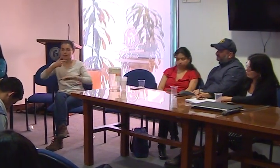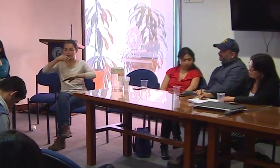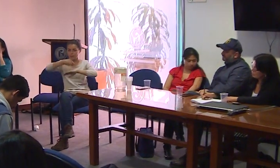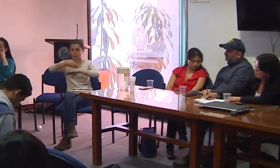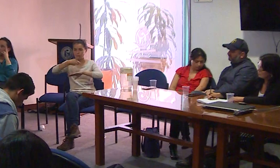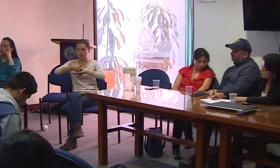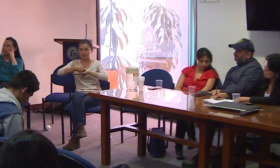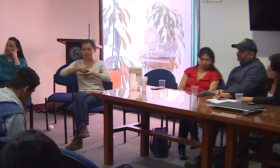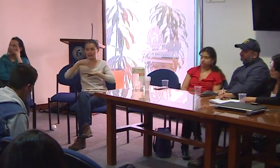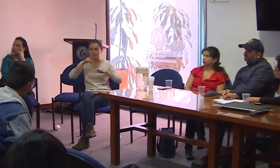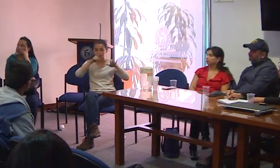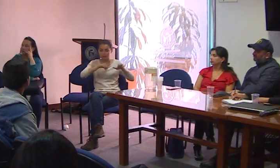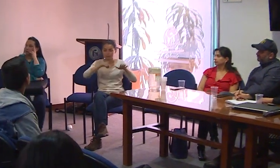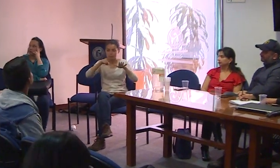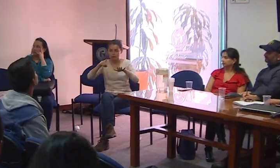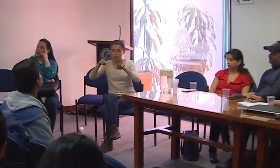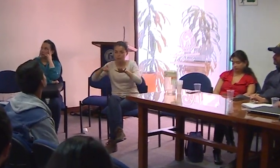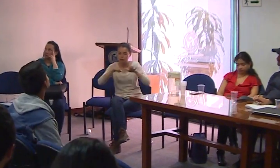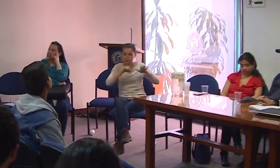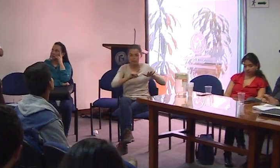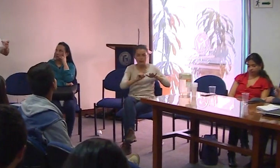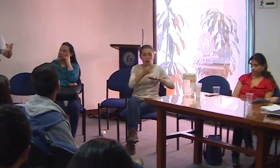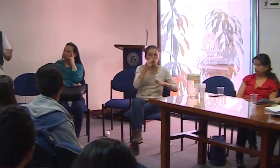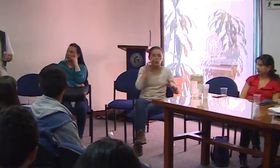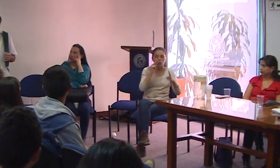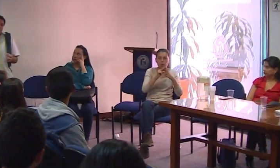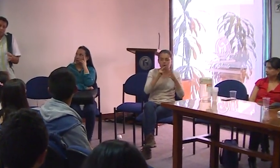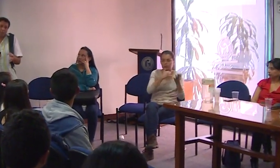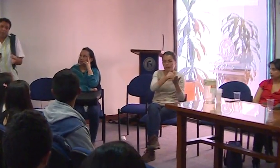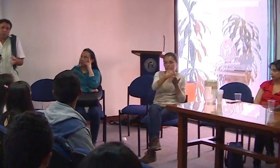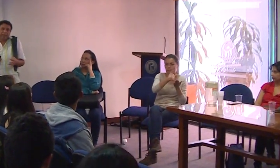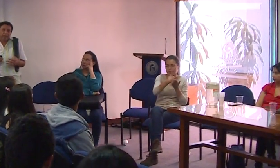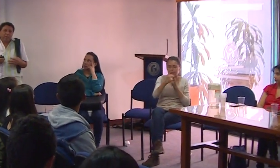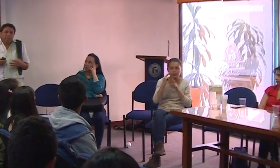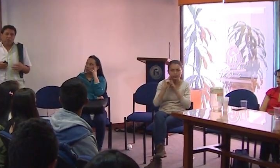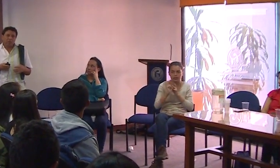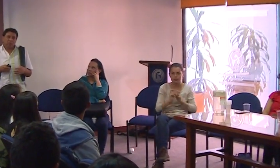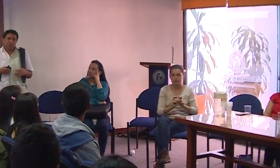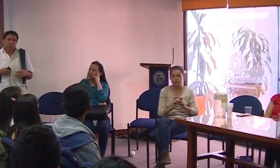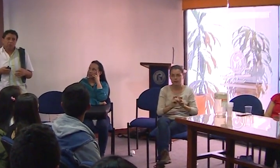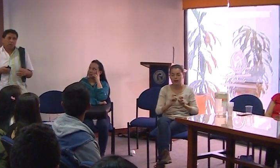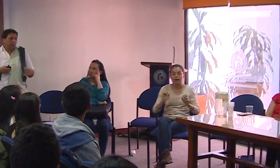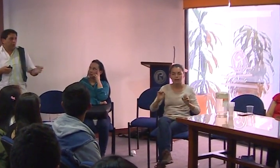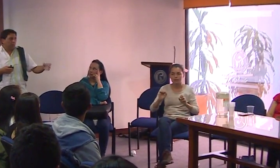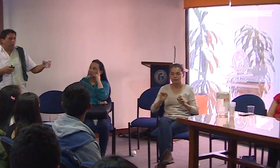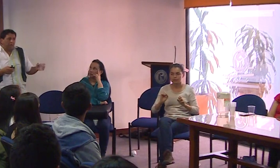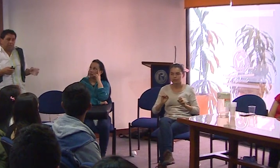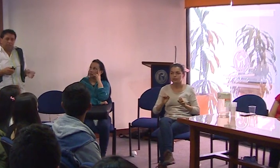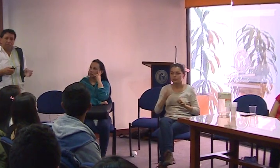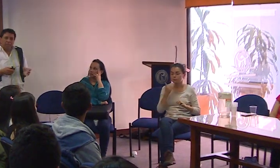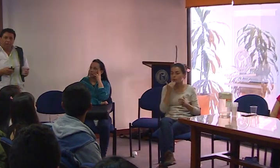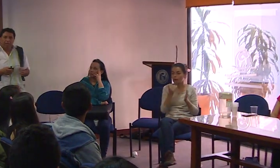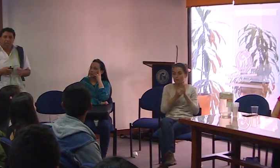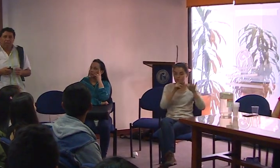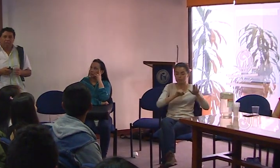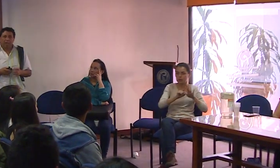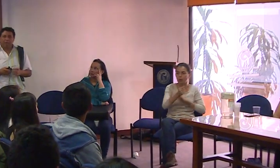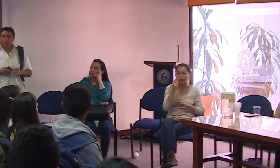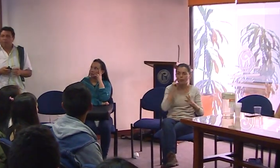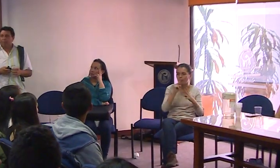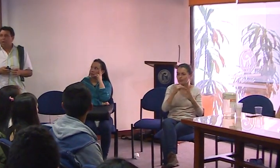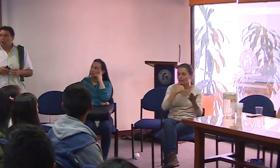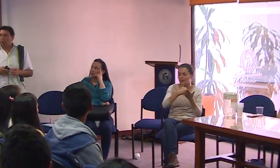curricular. Ustedes a veces dicen, es que es muy tardío. Pues sí, pues que no solamente depende de nosotros. Y por ejemplo, esta manera